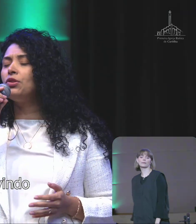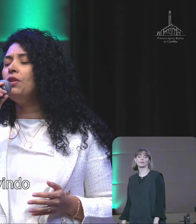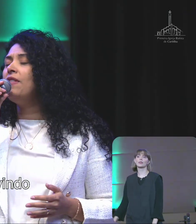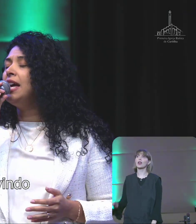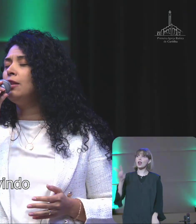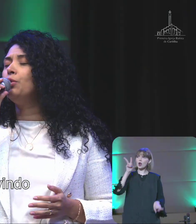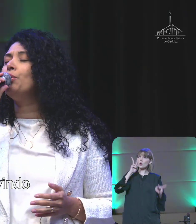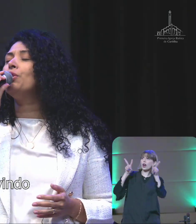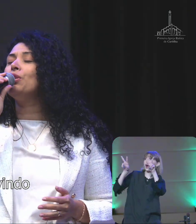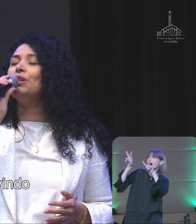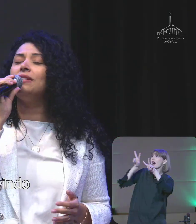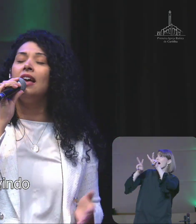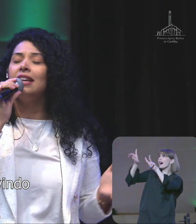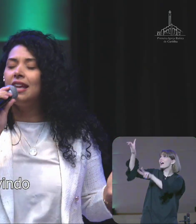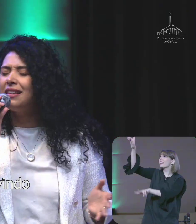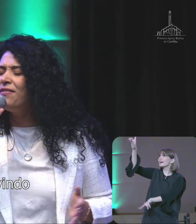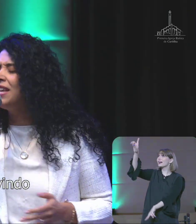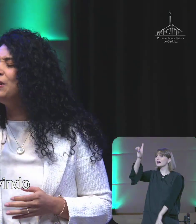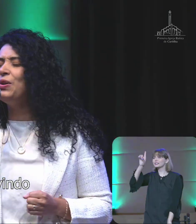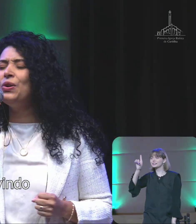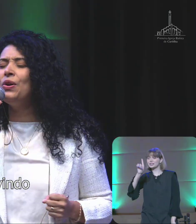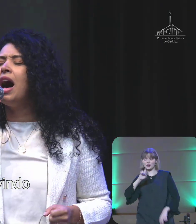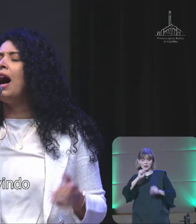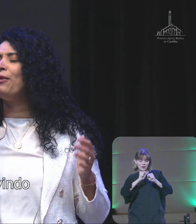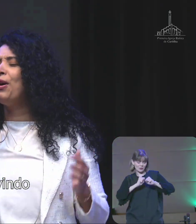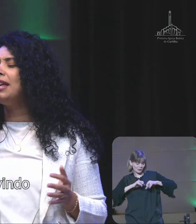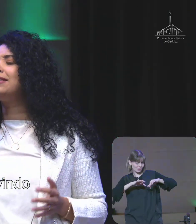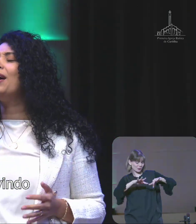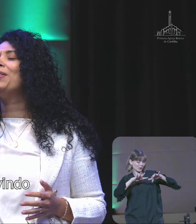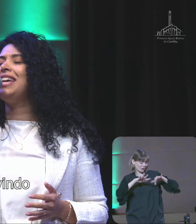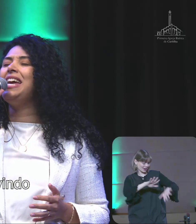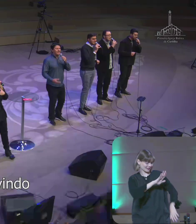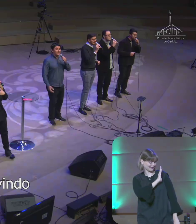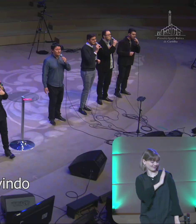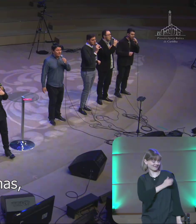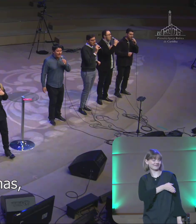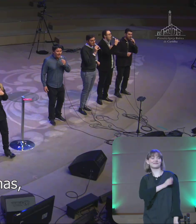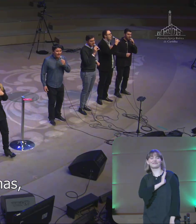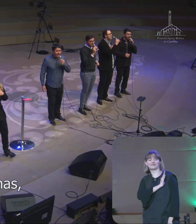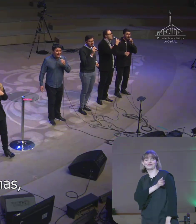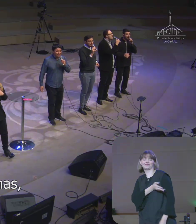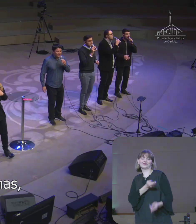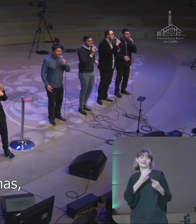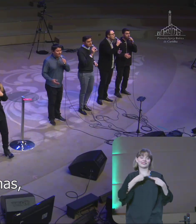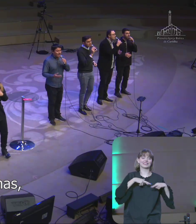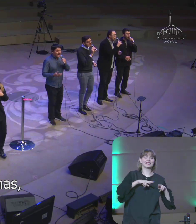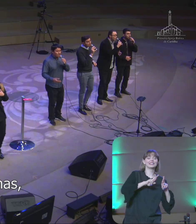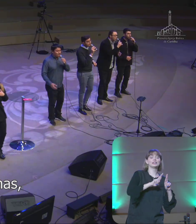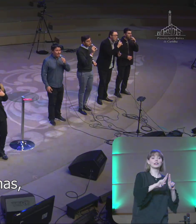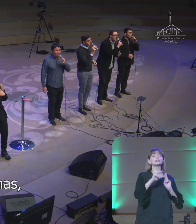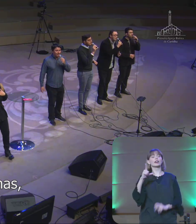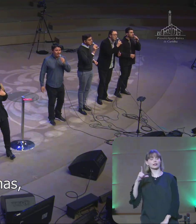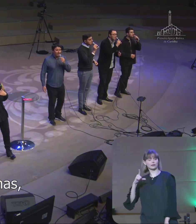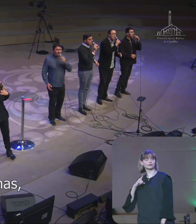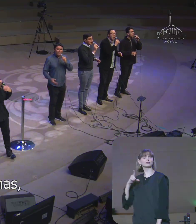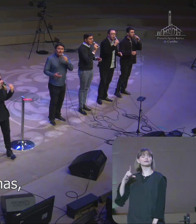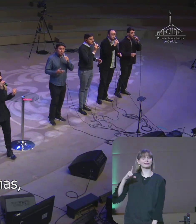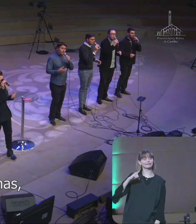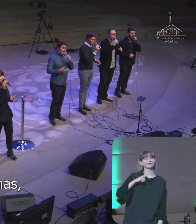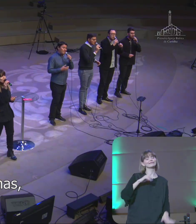Eu posso ver a luz que está vindo ao coração que espera, e haverá um